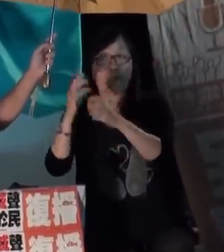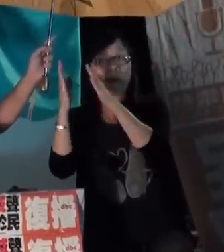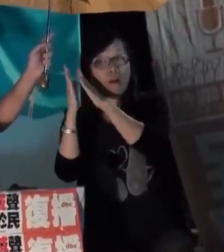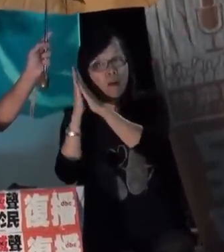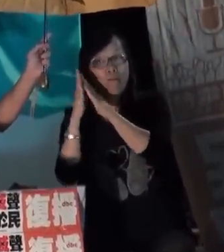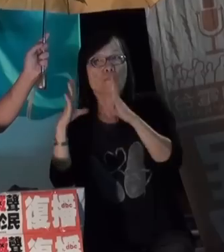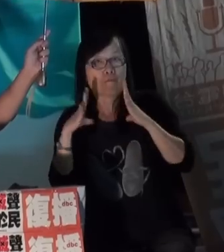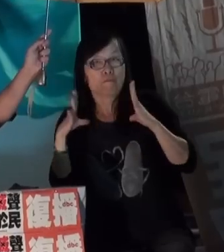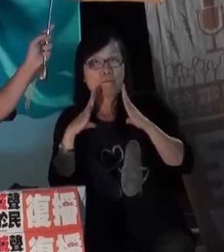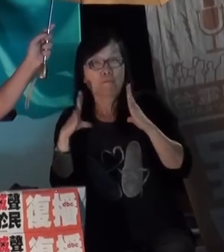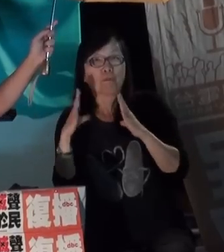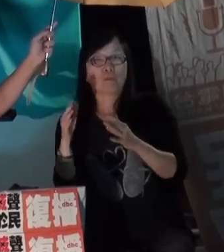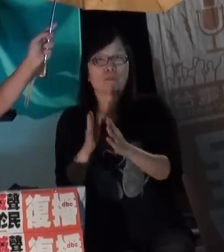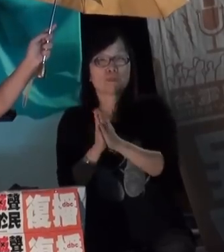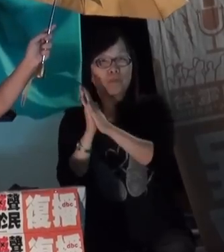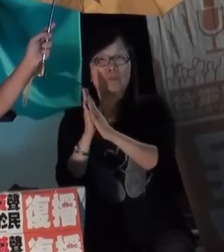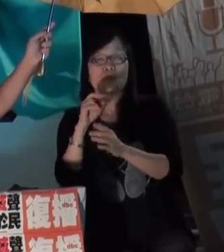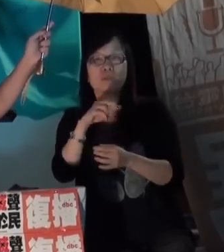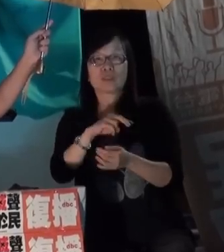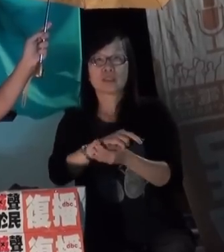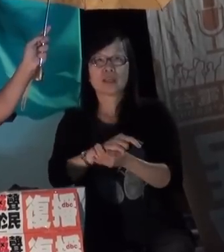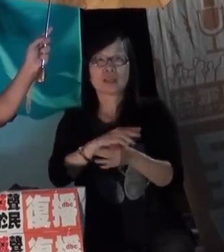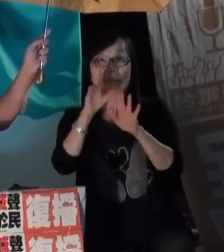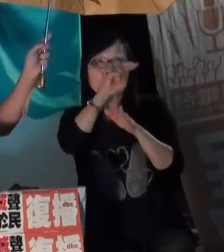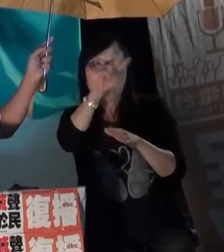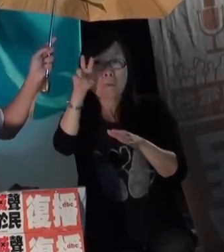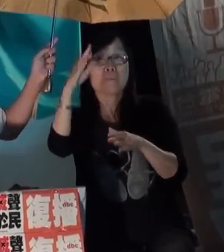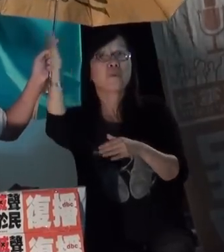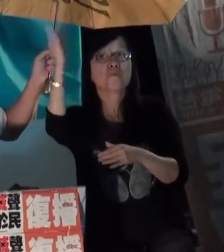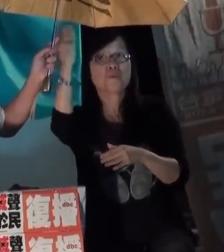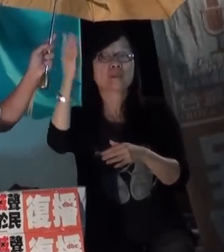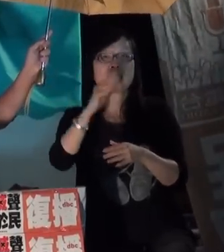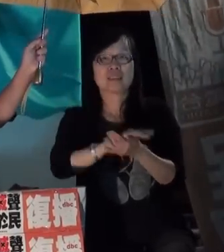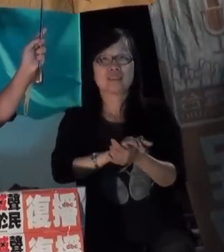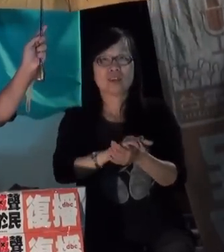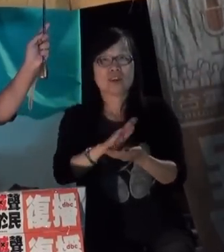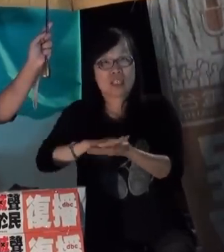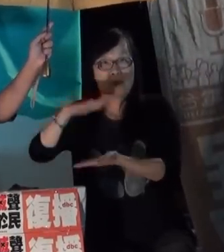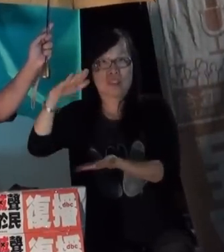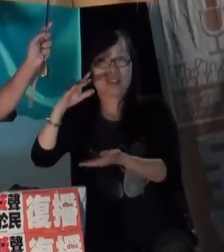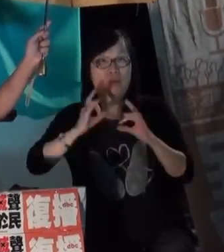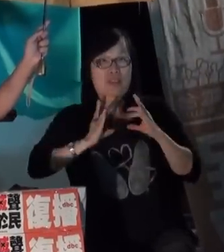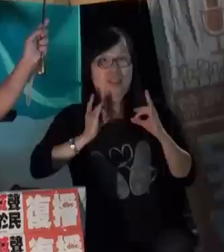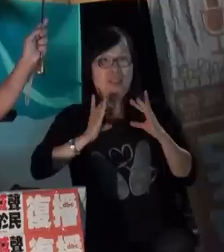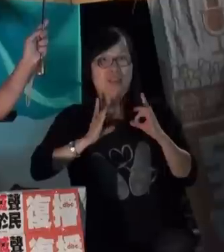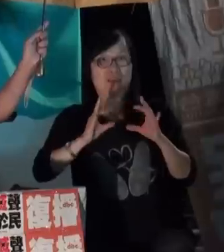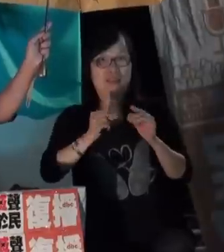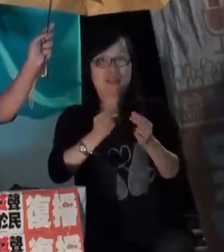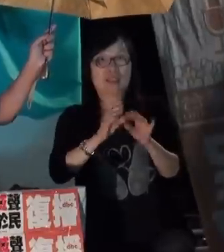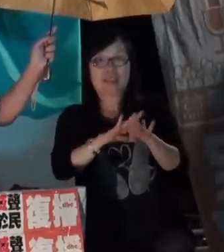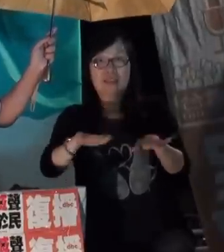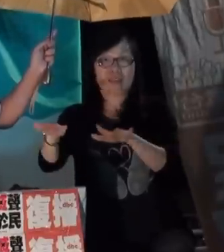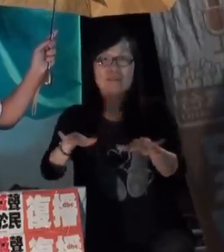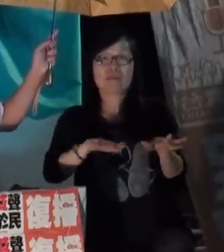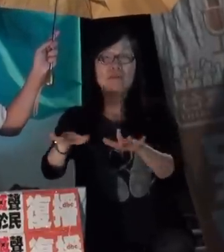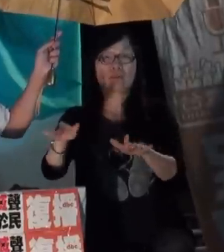啊，嗰啲低密度嘅咪有個無敵海景喺度咯。得閒就如果有錢，咪有個私人沙灘咯。 個泳灘咪假咯，咪